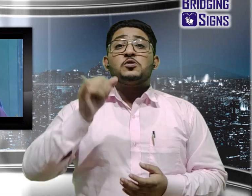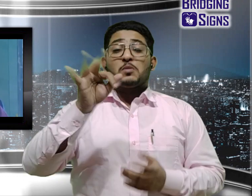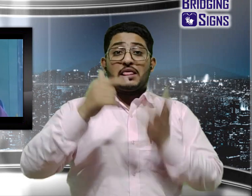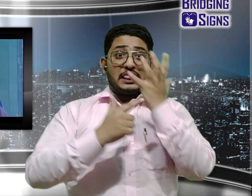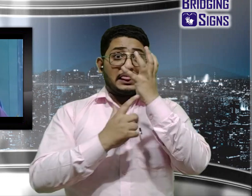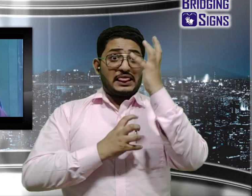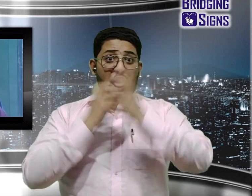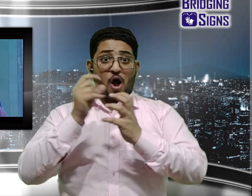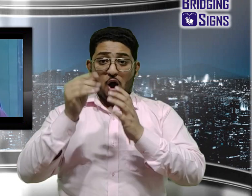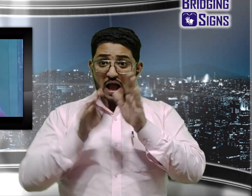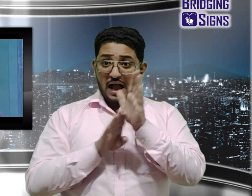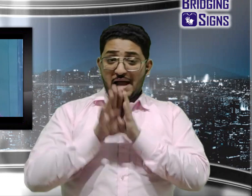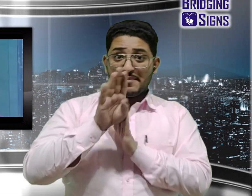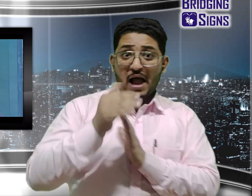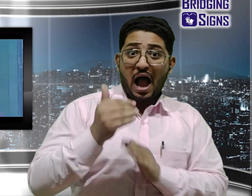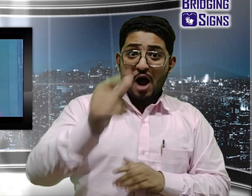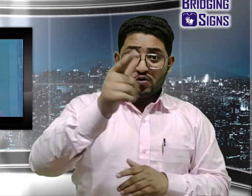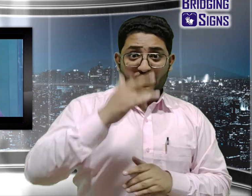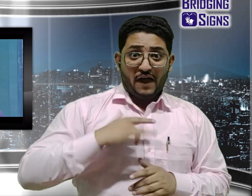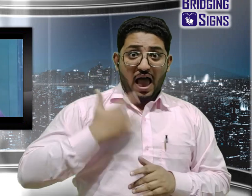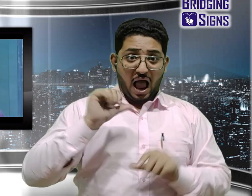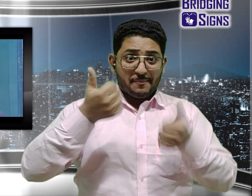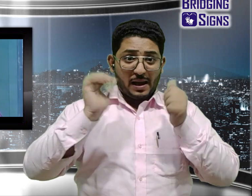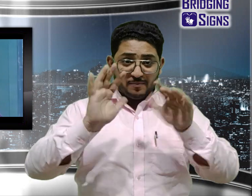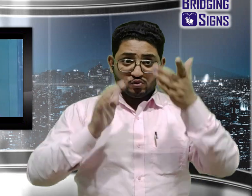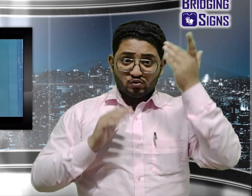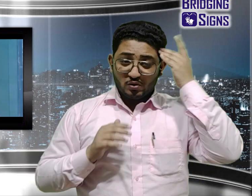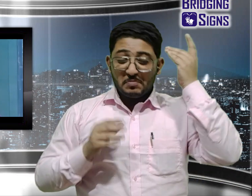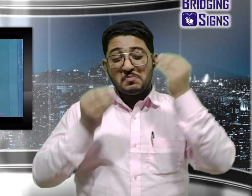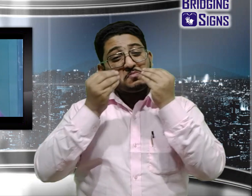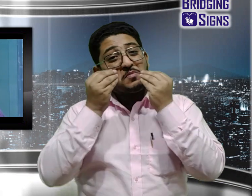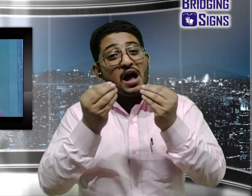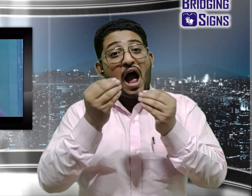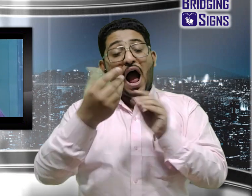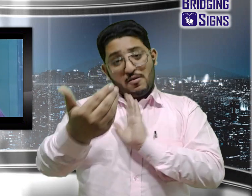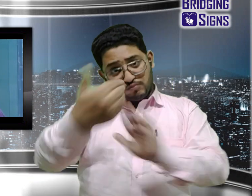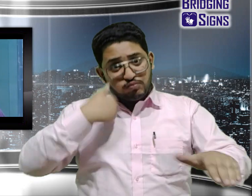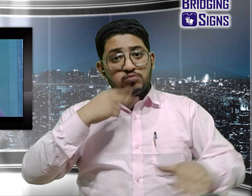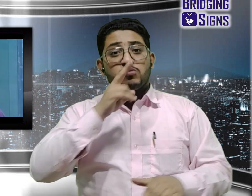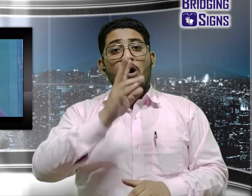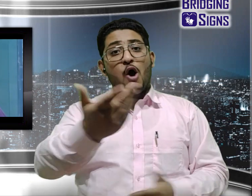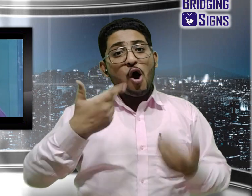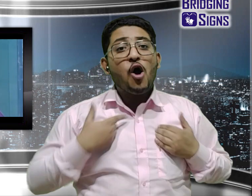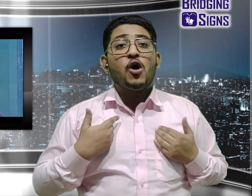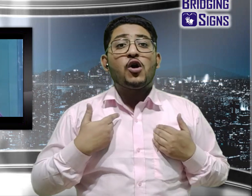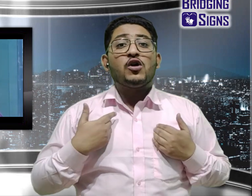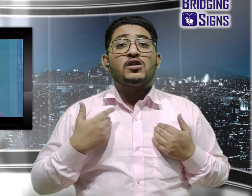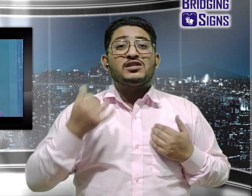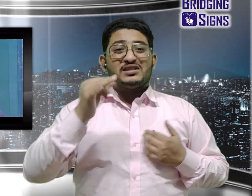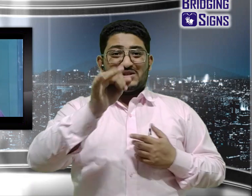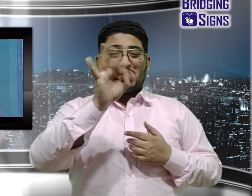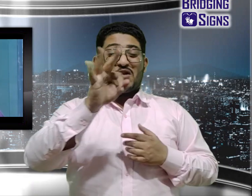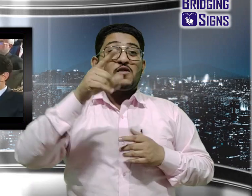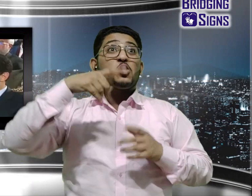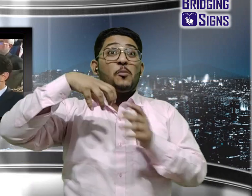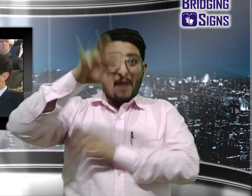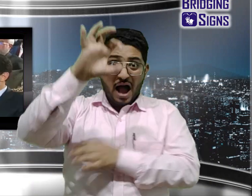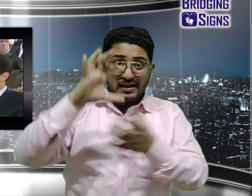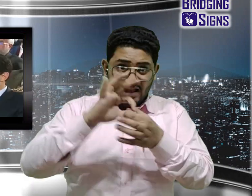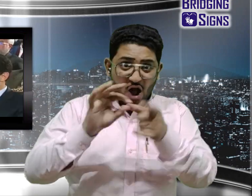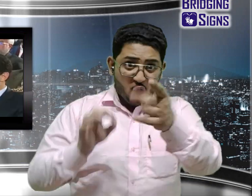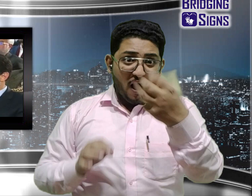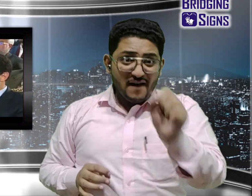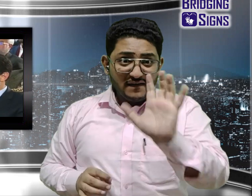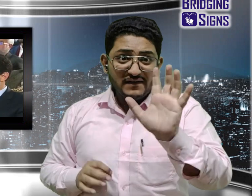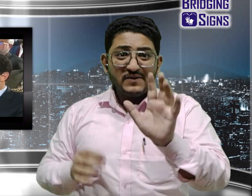ख्याल है टेक्नोलॉजी आके इस मुल्क को ट्रांसफॉर्म कर सकती है, प्लीज़ रीच आउट करें। अगर आप डायस्पोरा का हिस्सा हैं और